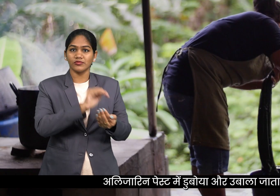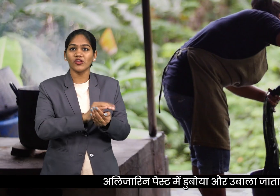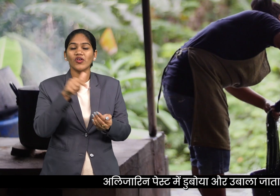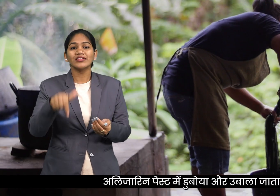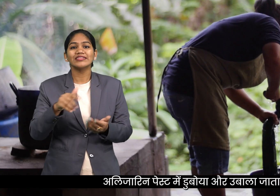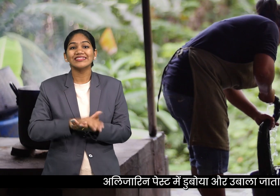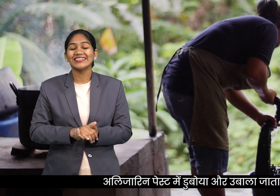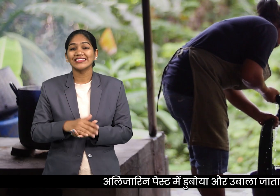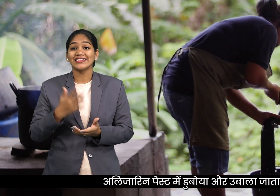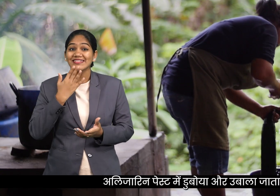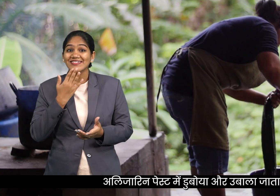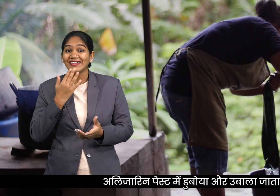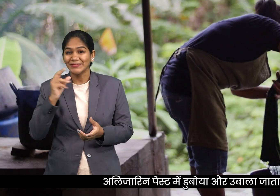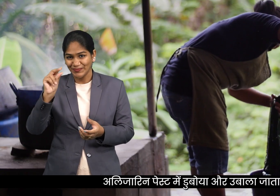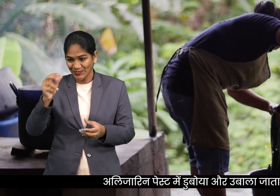और उबाला जाता है।